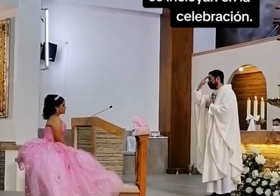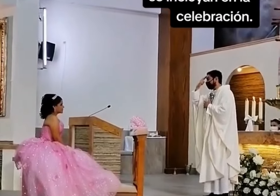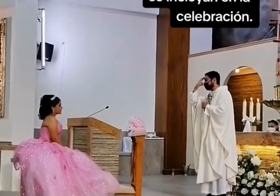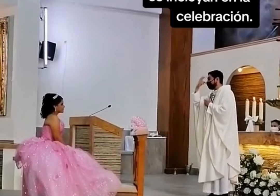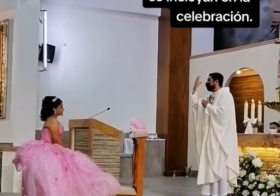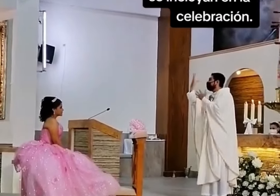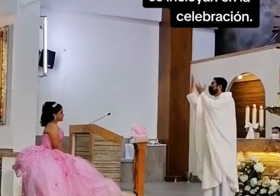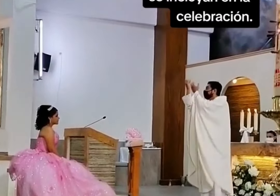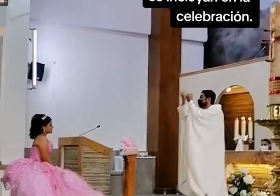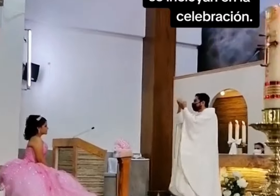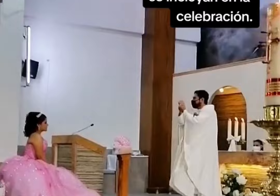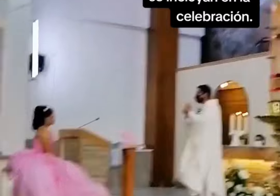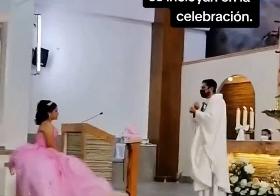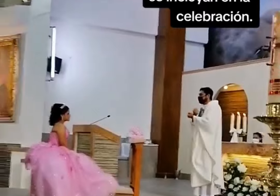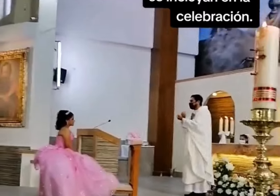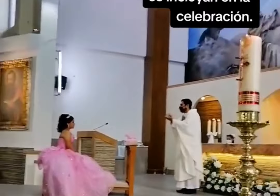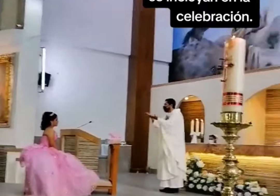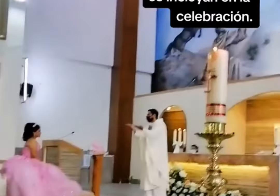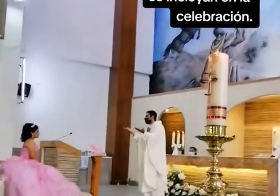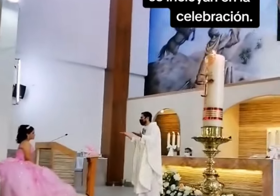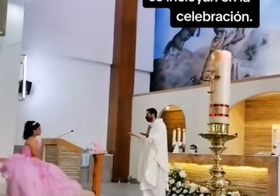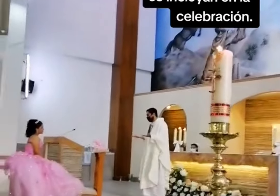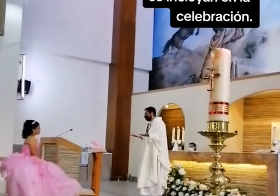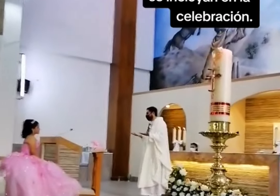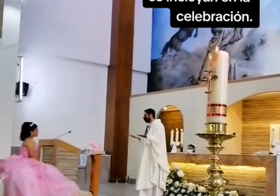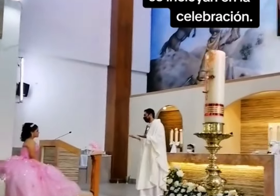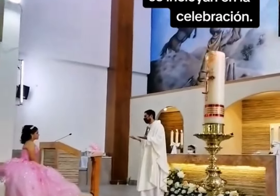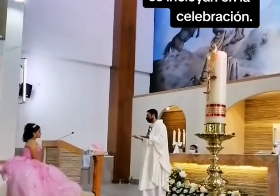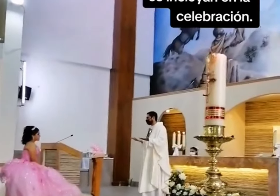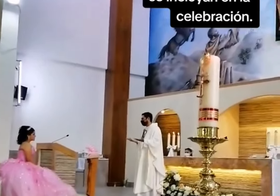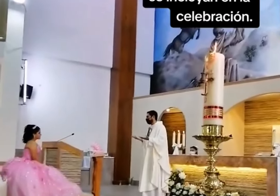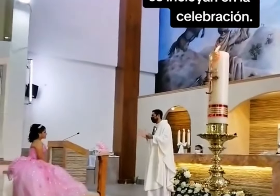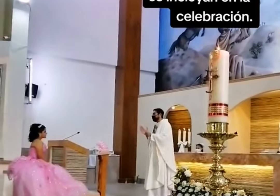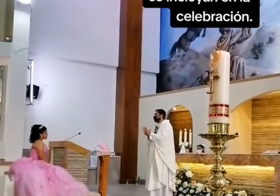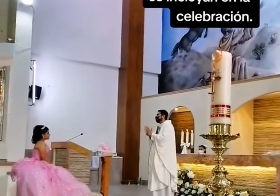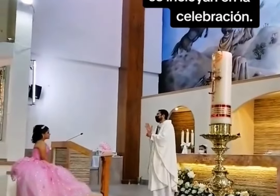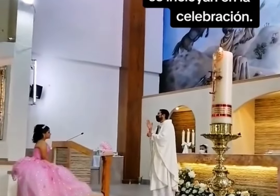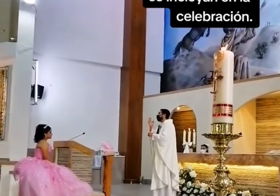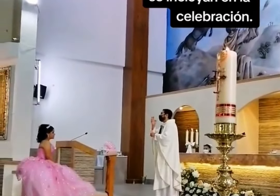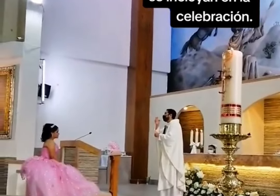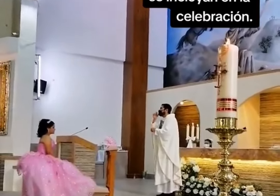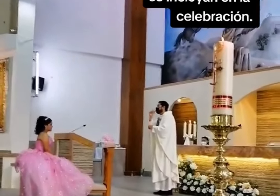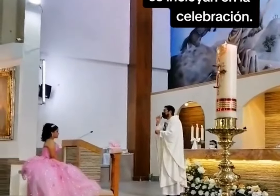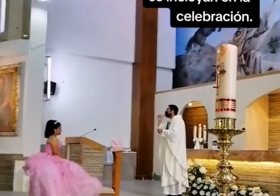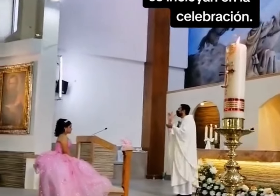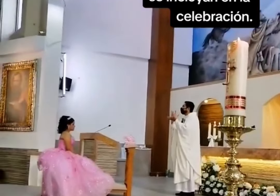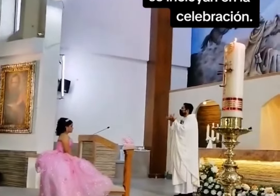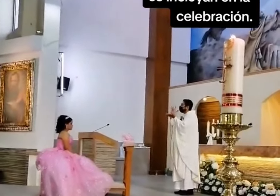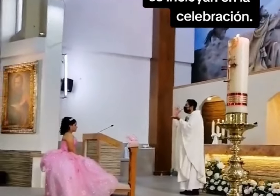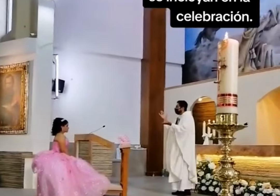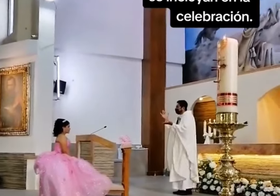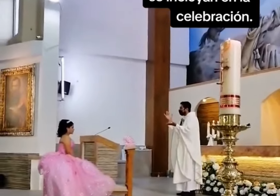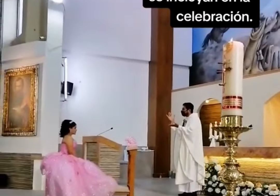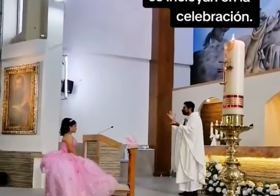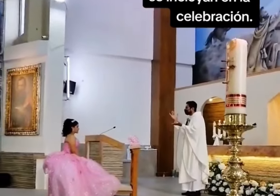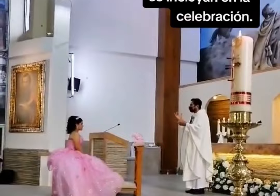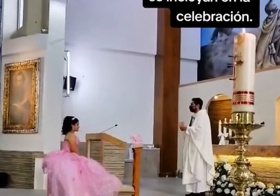y de corazón que más sacerdotes se sumen para que puedan incluir a todas estas quinceañeras y que puedan